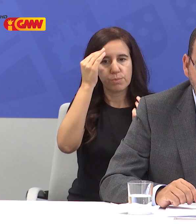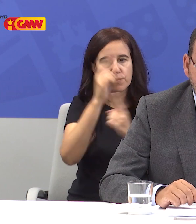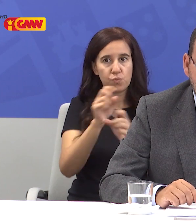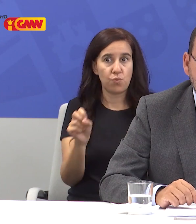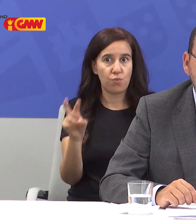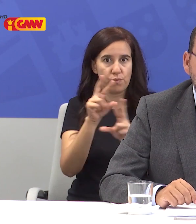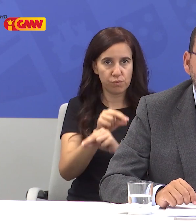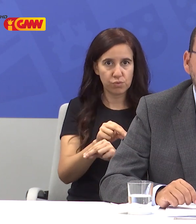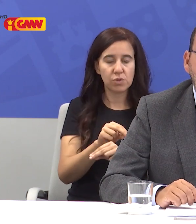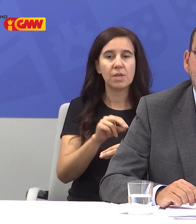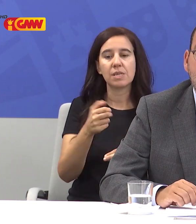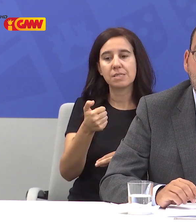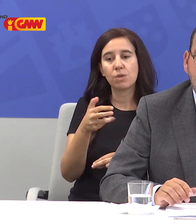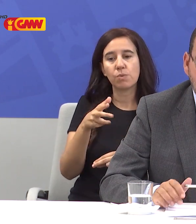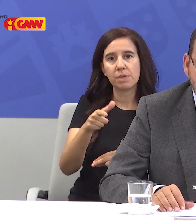professores, e